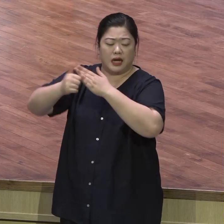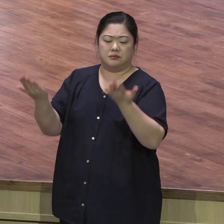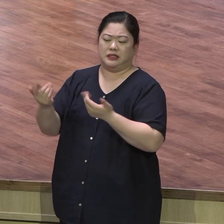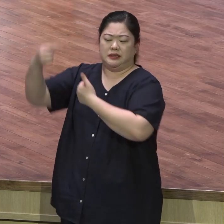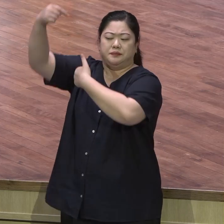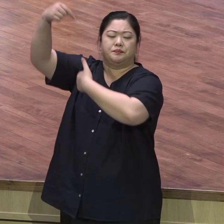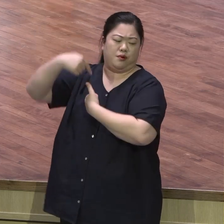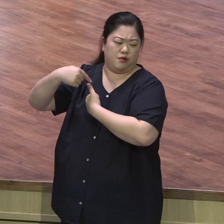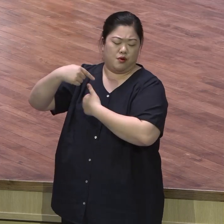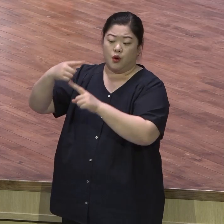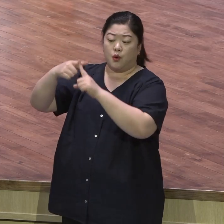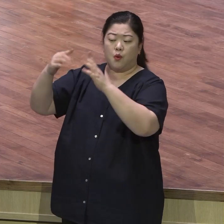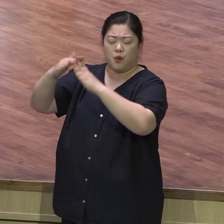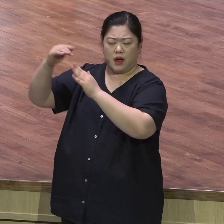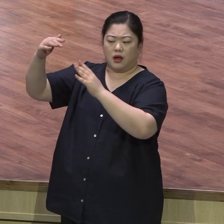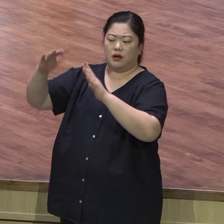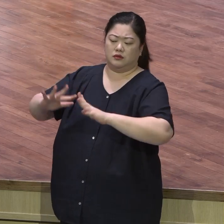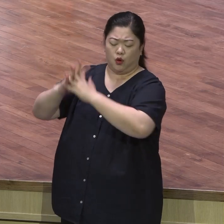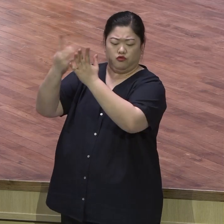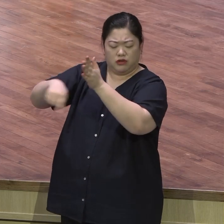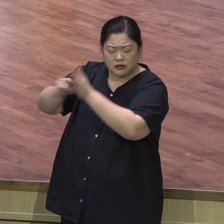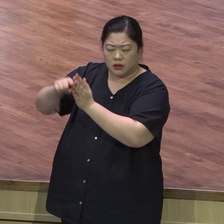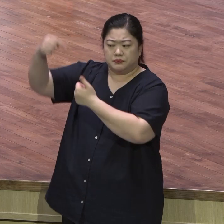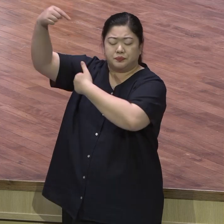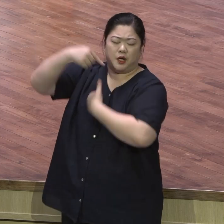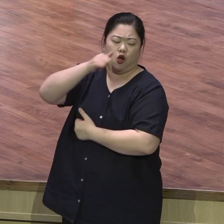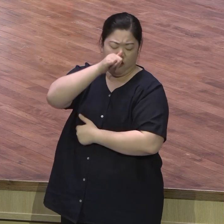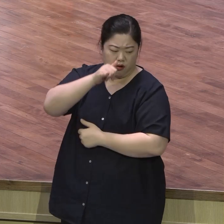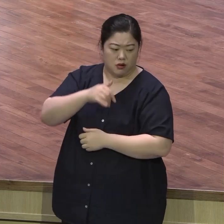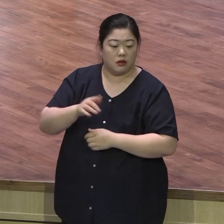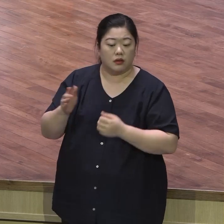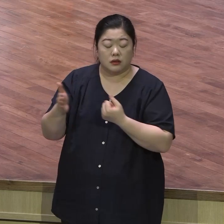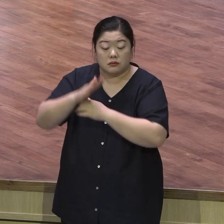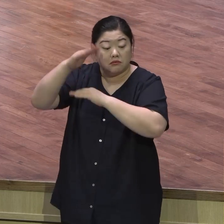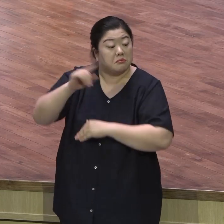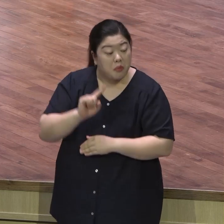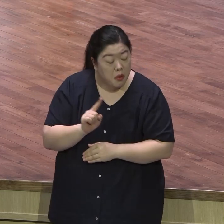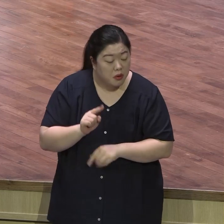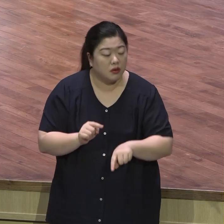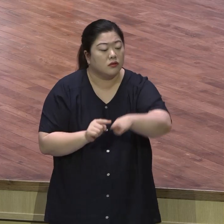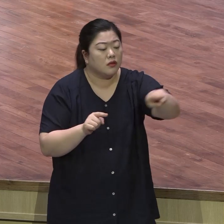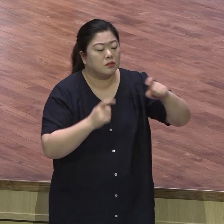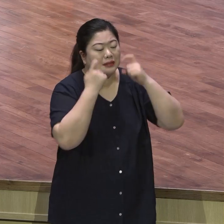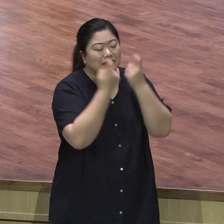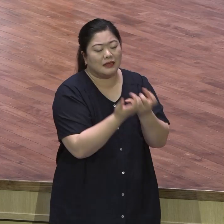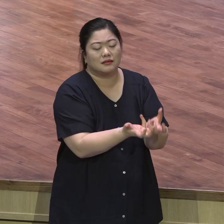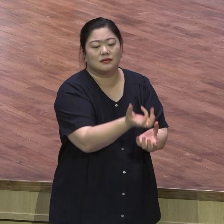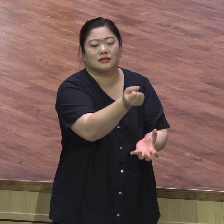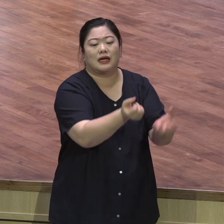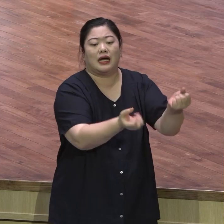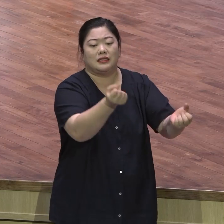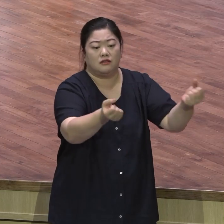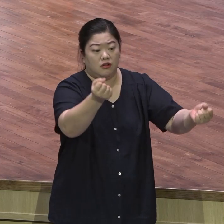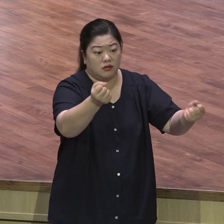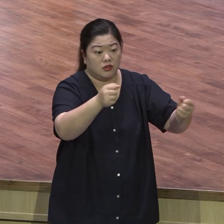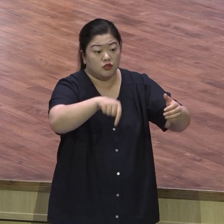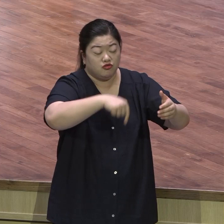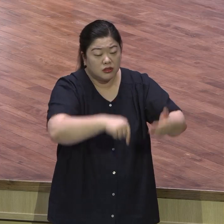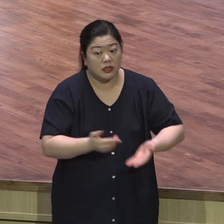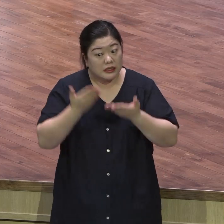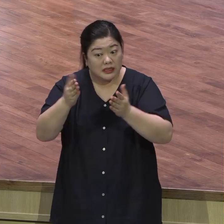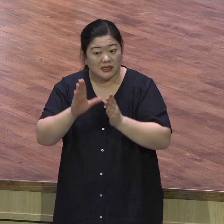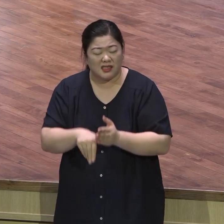이스라엘 온 회중을 향해서 선포한 내용이에요. 이 말씀의 핵심이 뭐냐? 자원함으로입니다.